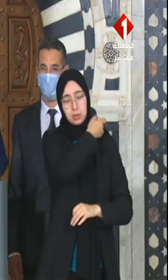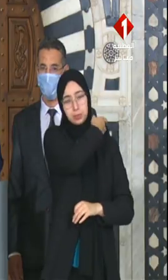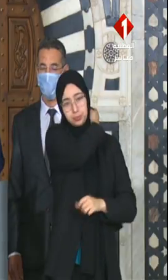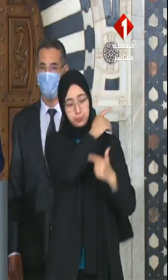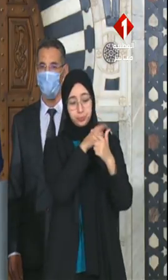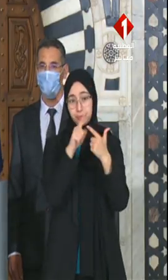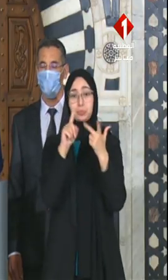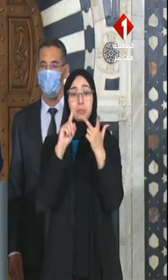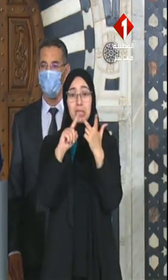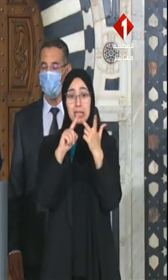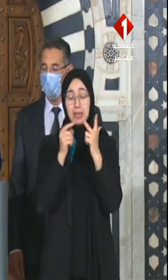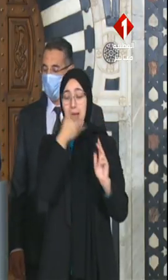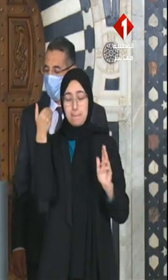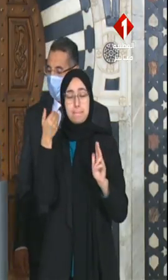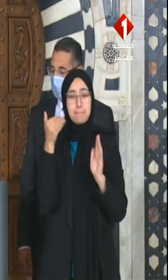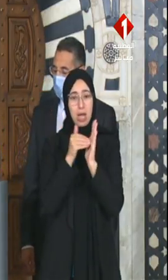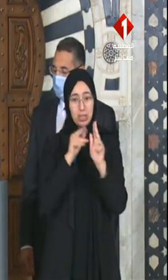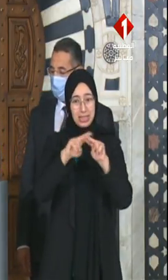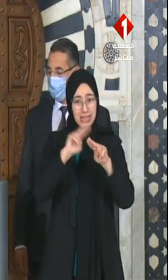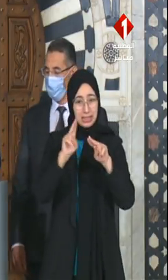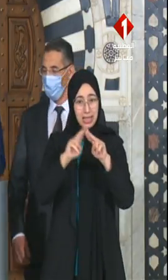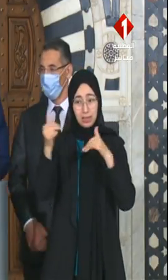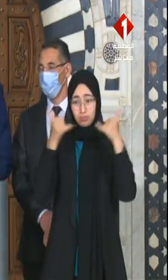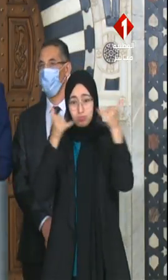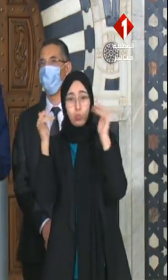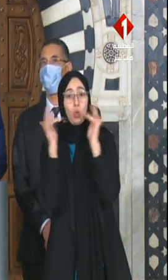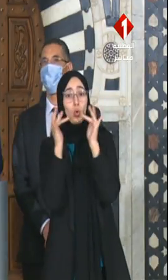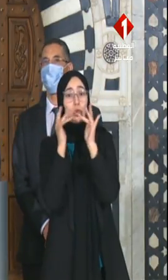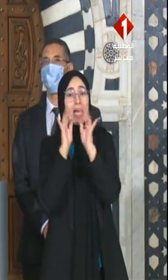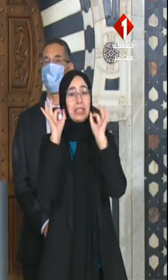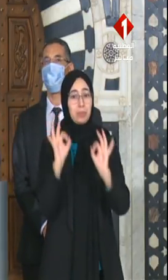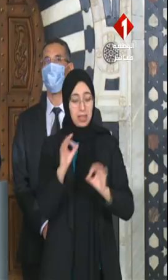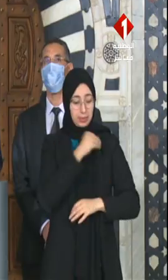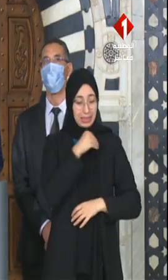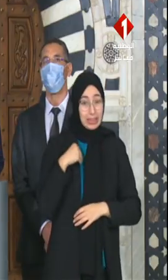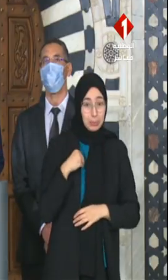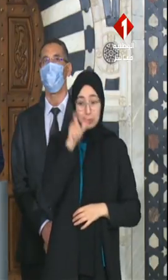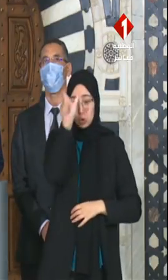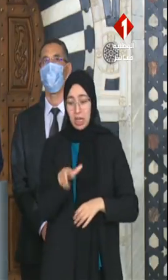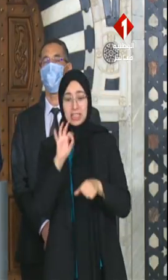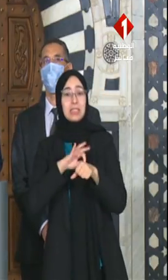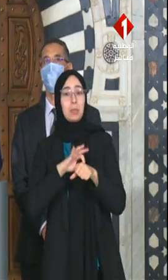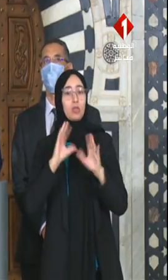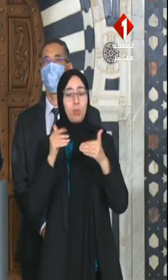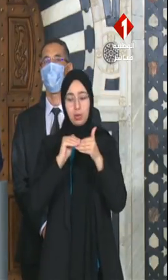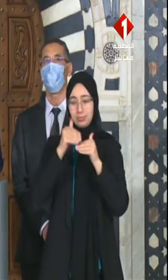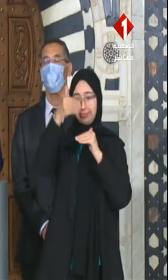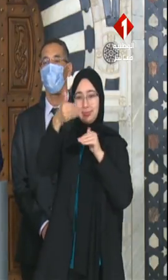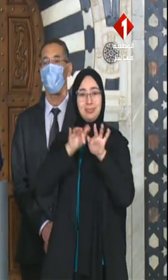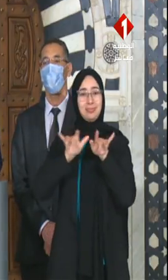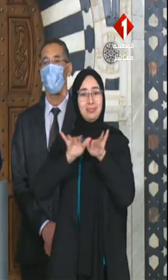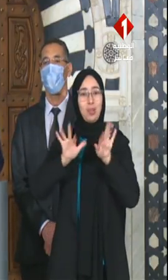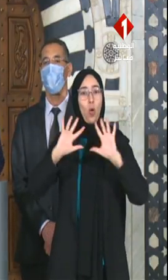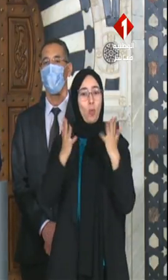كذلك قاعدين نتطوروا في منظومة اتصال بين الطبيب والمريض، هو تابع الطب عن بعد. أصدرنا